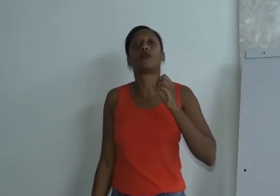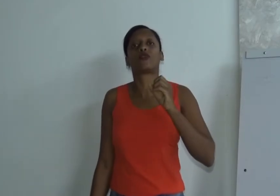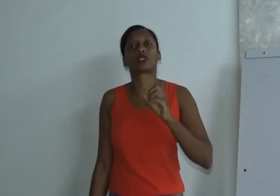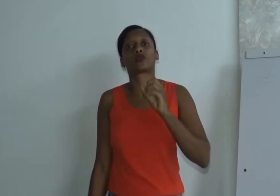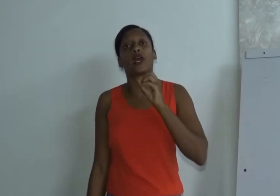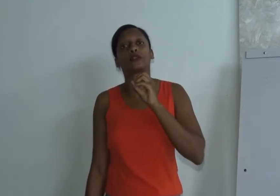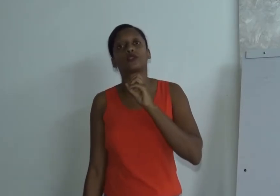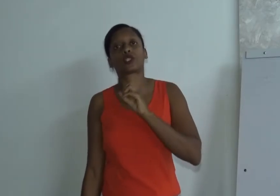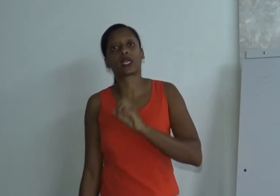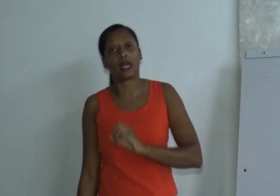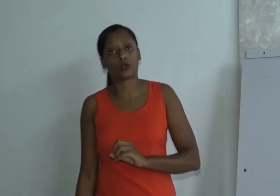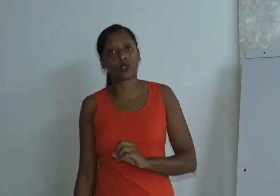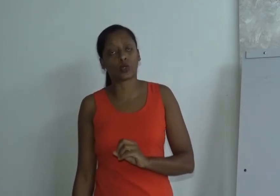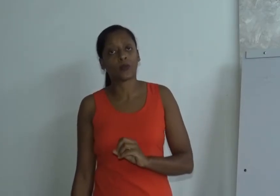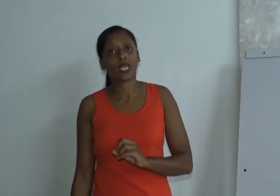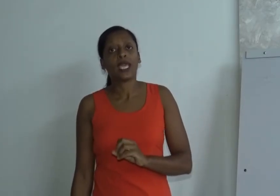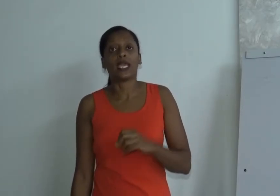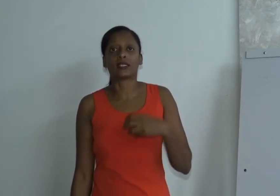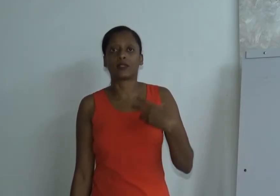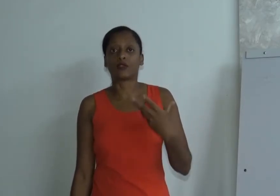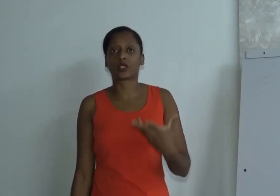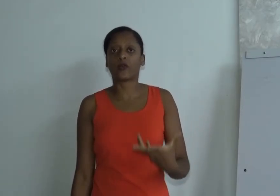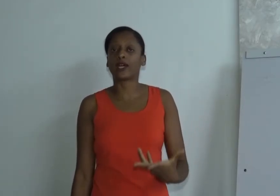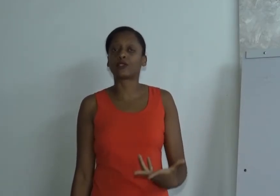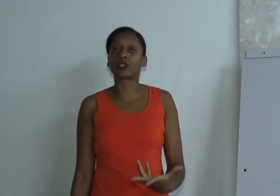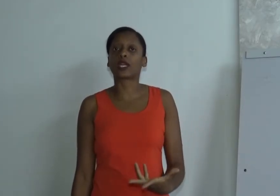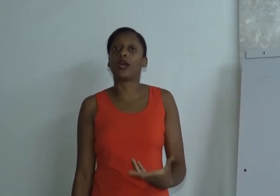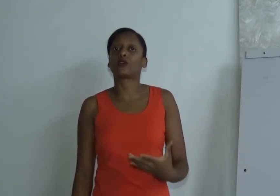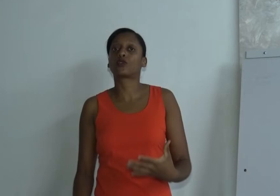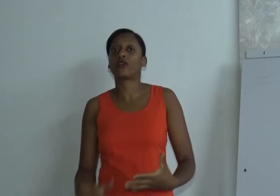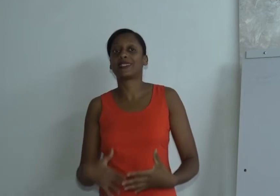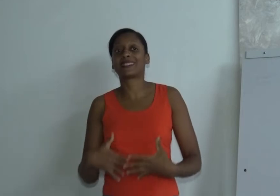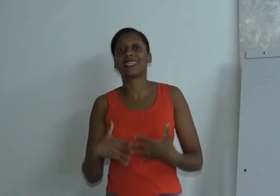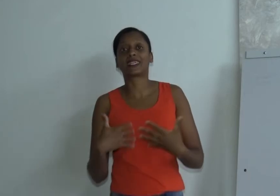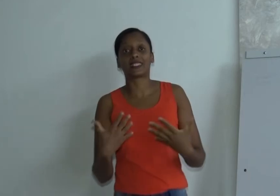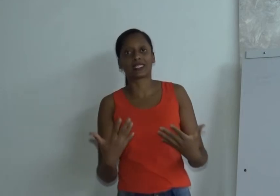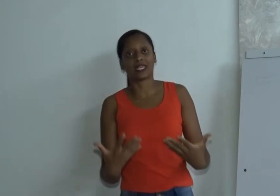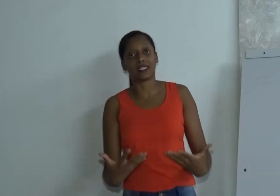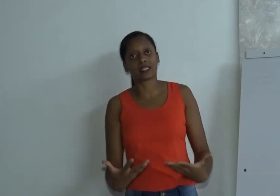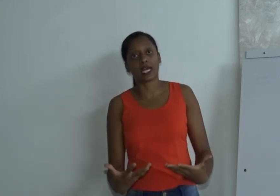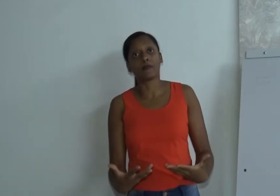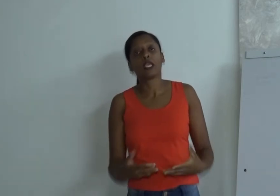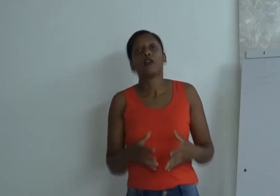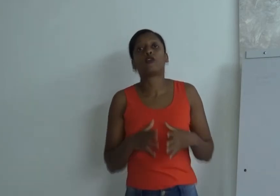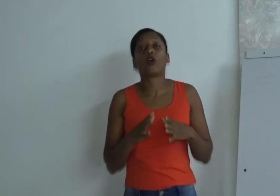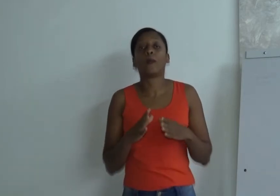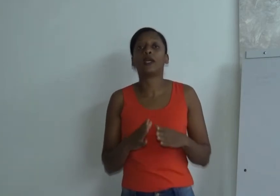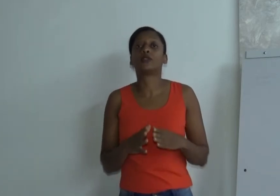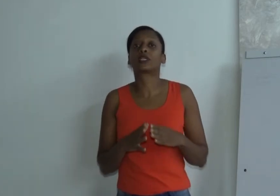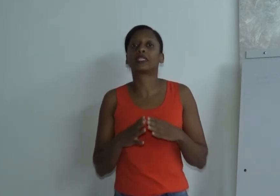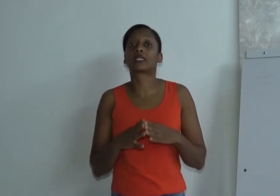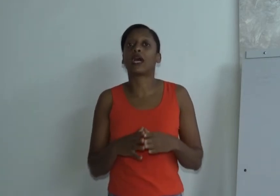um fosfato de cálcio. Esse fosfato de cálcio vai se cristalizar formando cristais